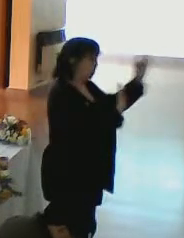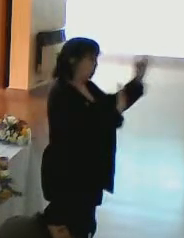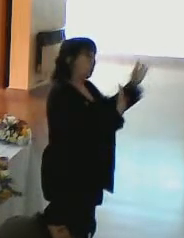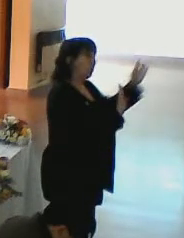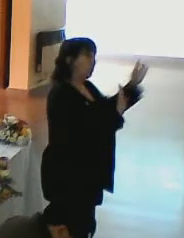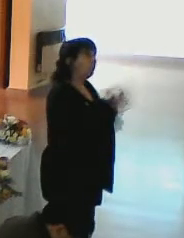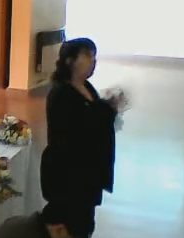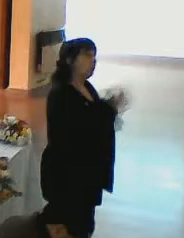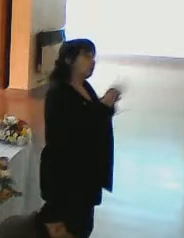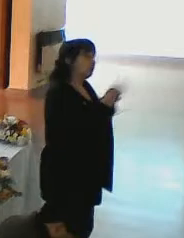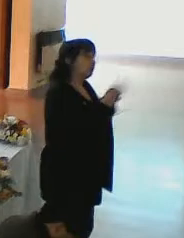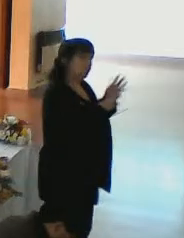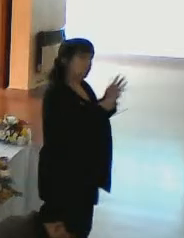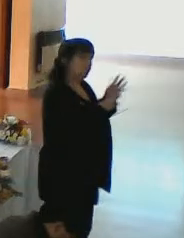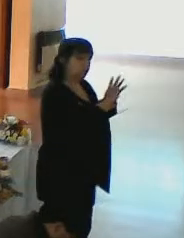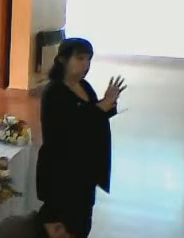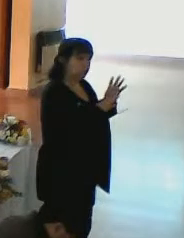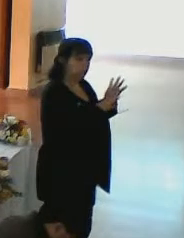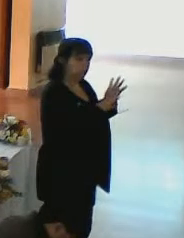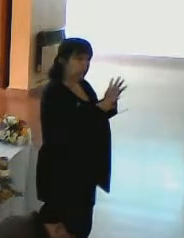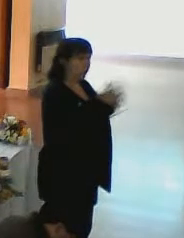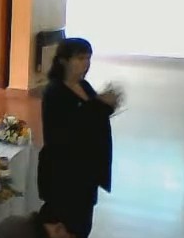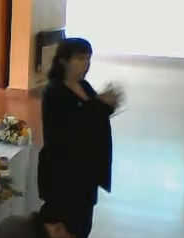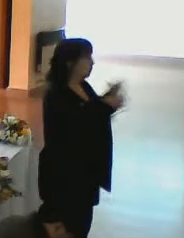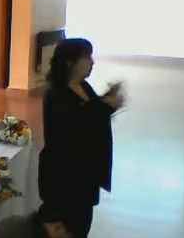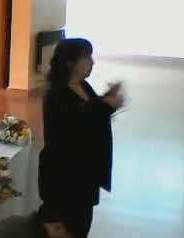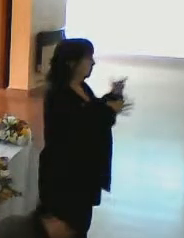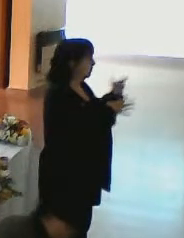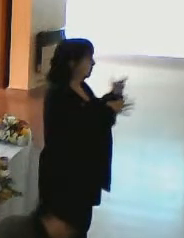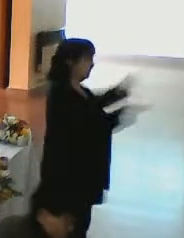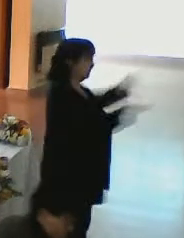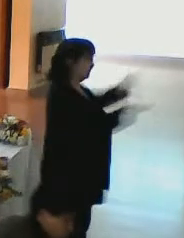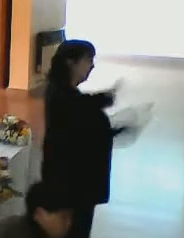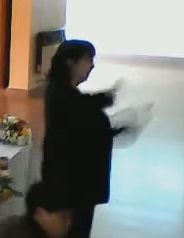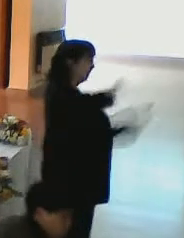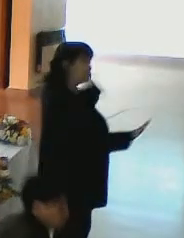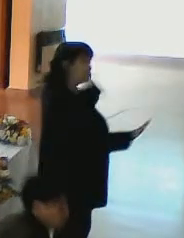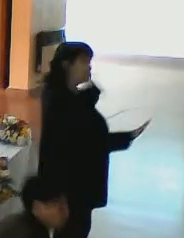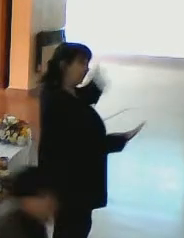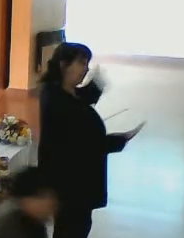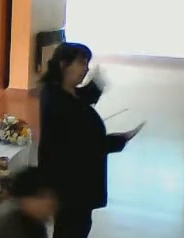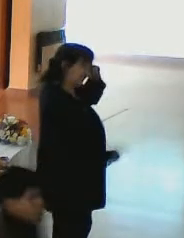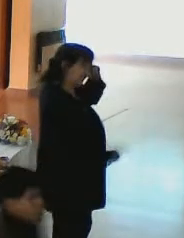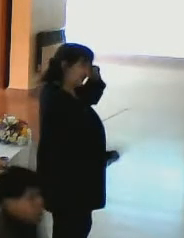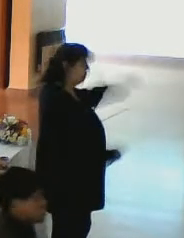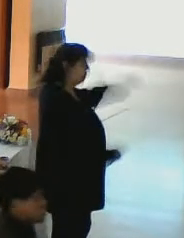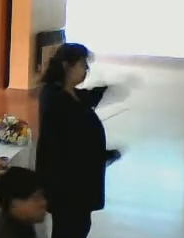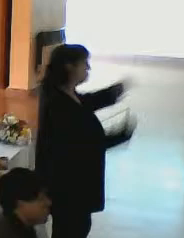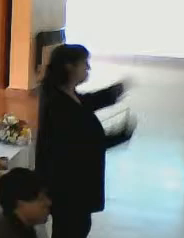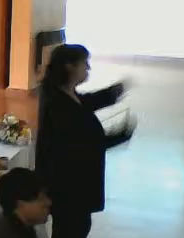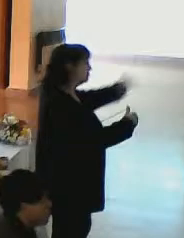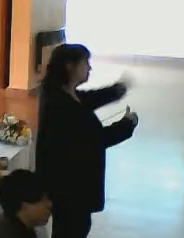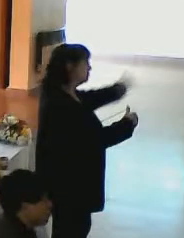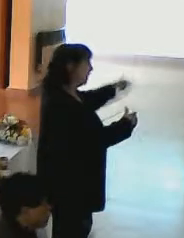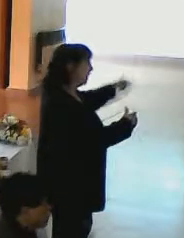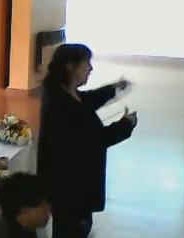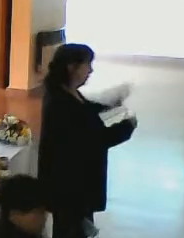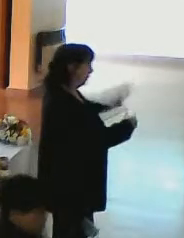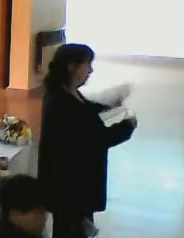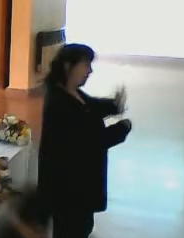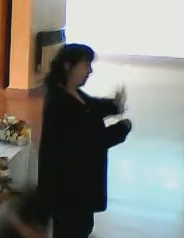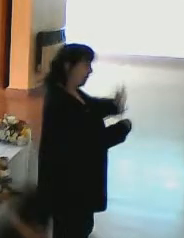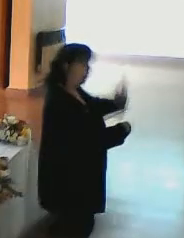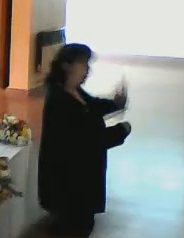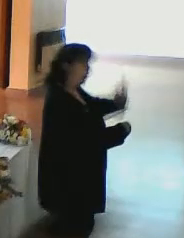nosotros comenzó a funcionar nuestro consultorio, recibíamos chicos de 10 años que habían permanecido en primer grado